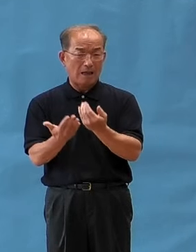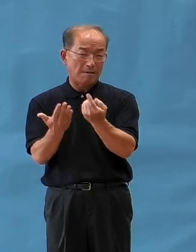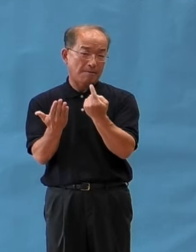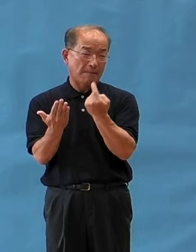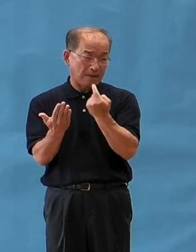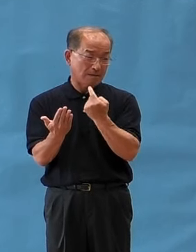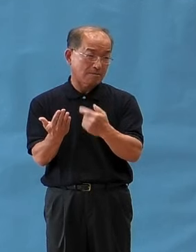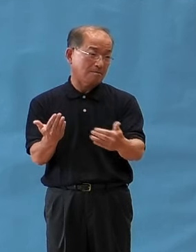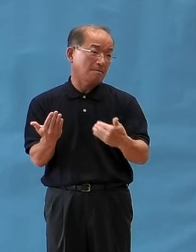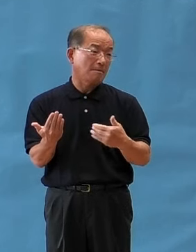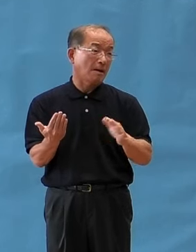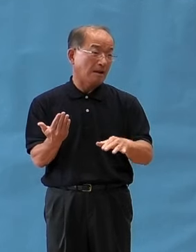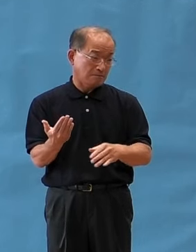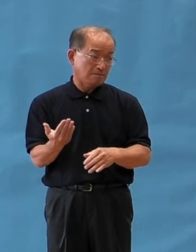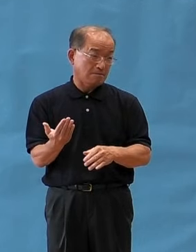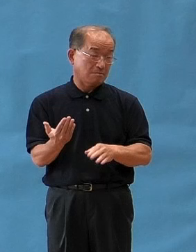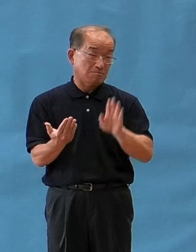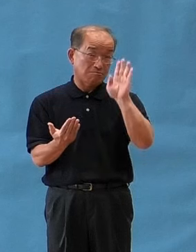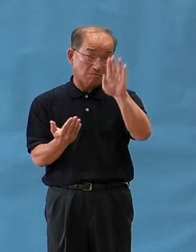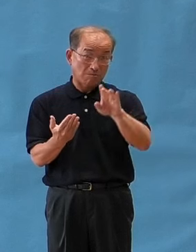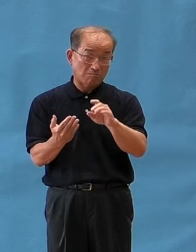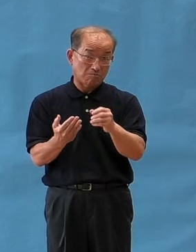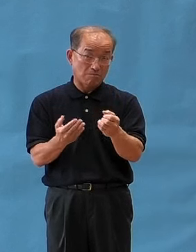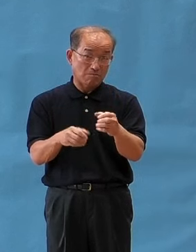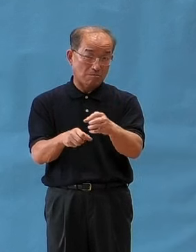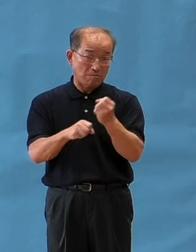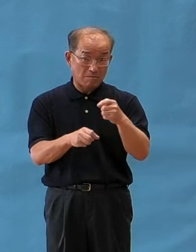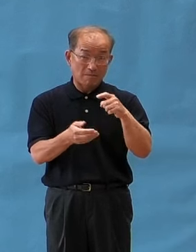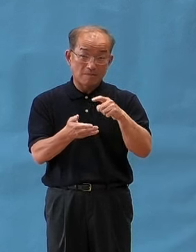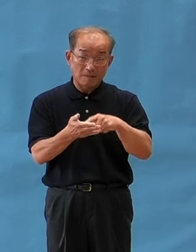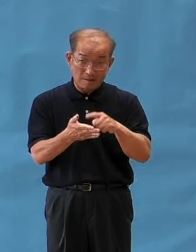と思いますけど、だからそういう反省が全くない。